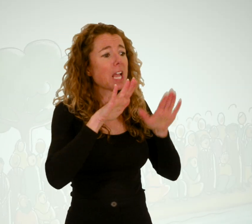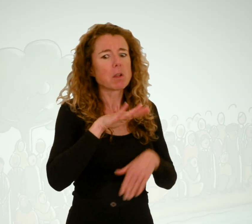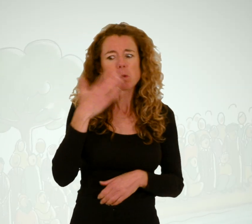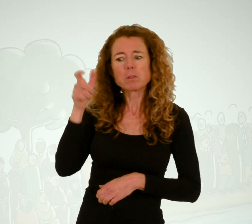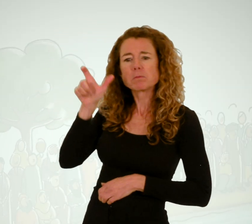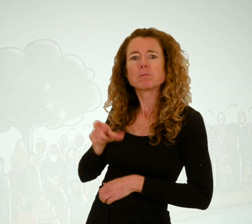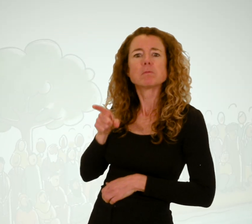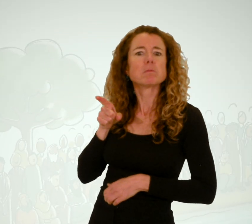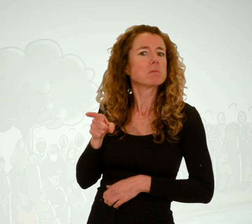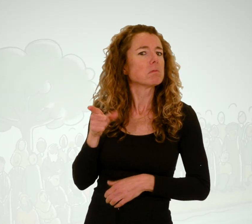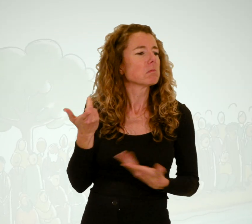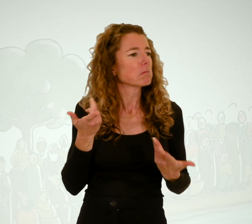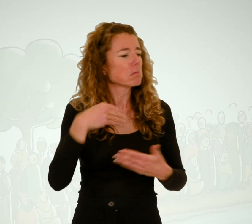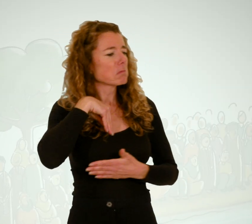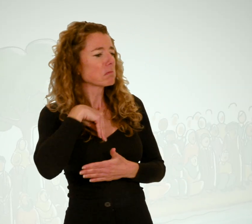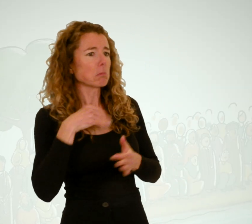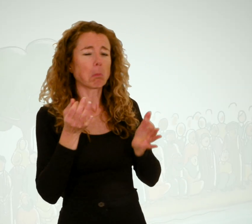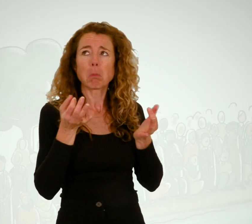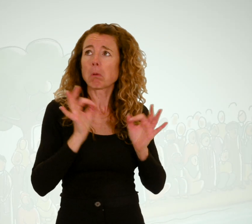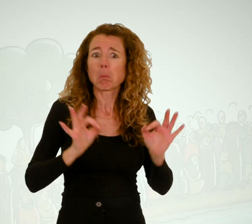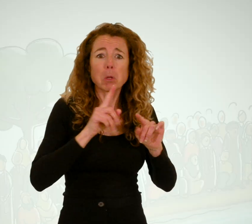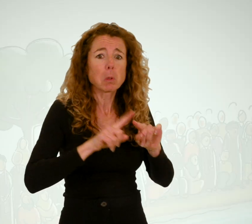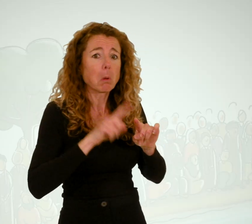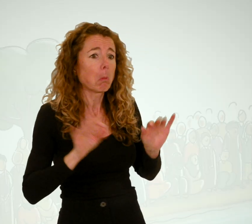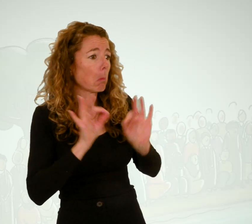Mais celui qui n'a rien, on lui enlèvera même le peu de choses qu'il a.